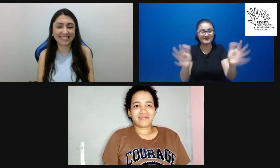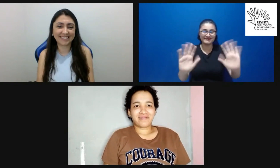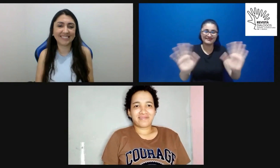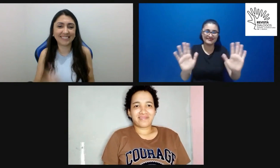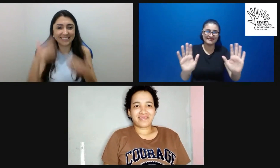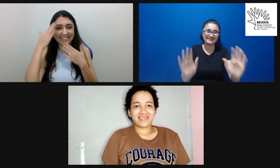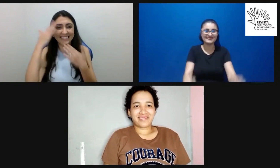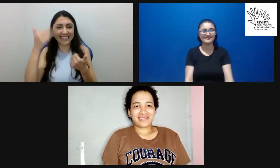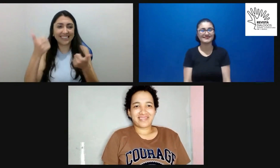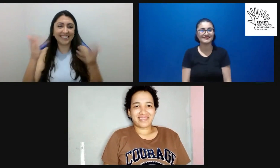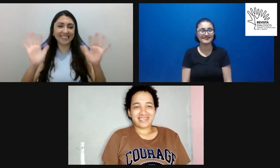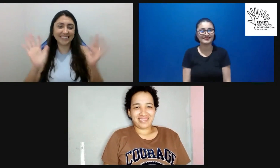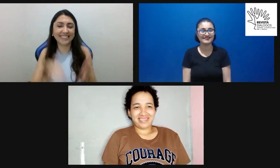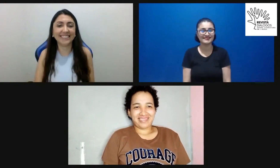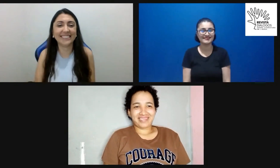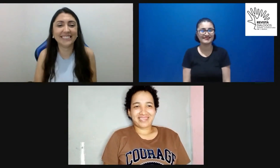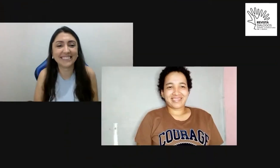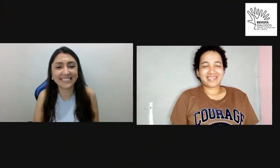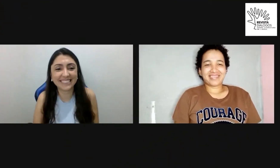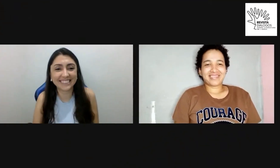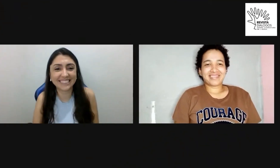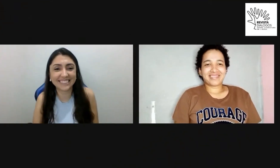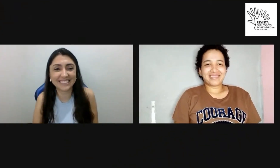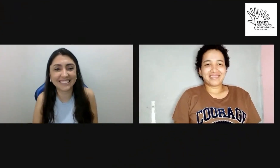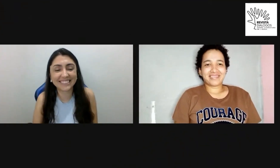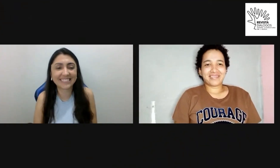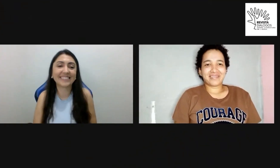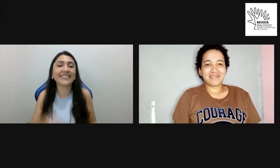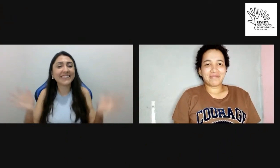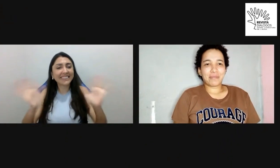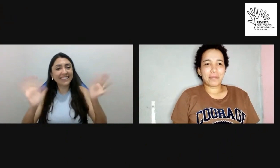Tchau, tchau. Muito obrigada, tchau.